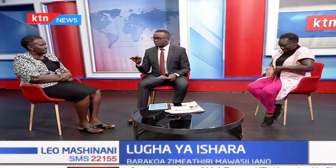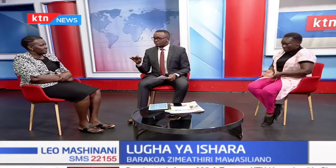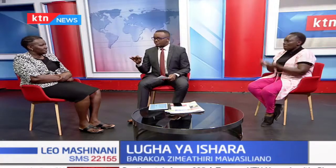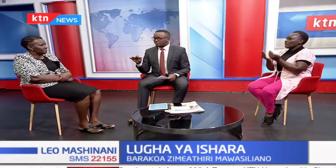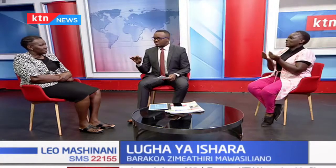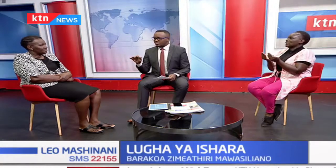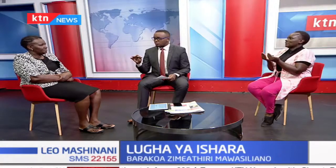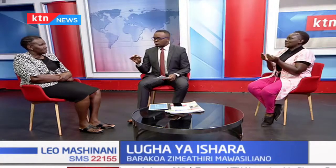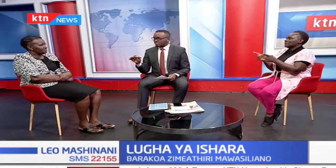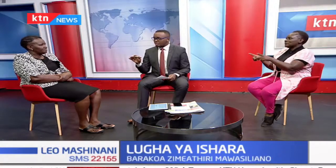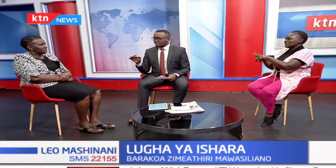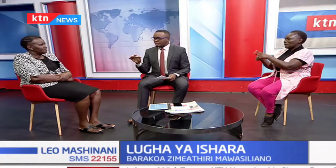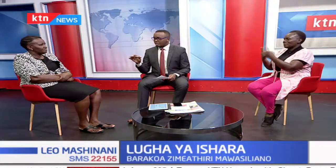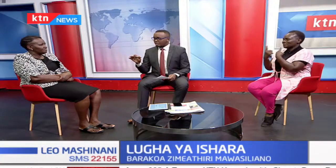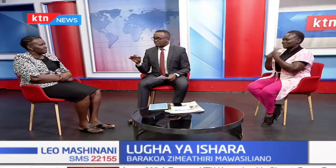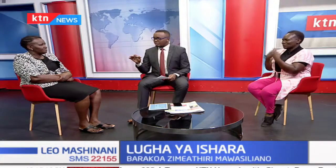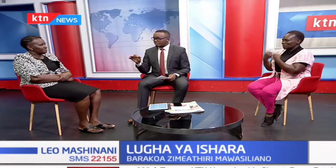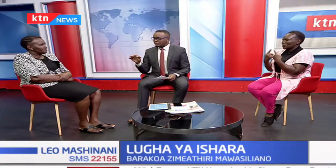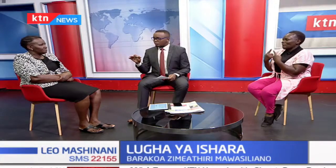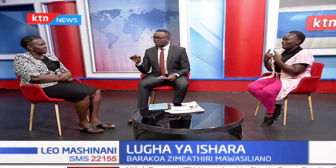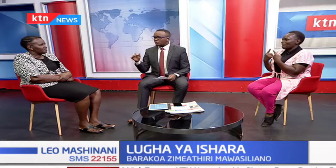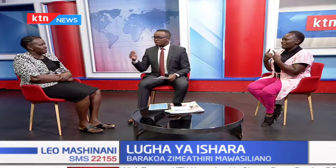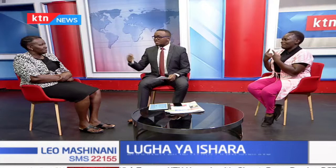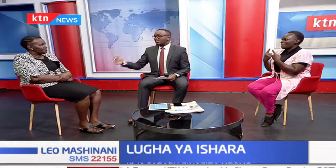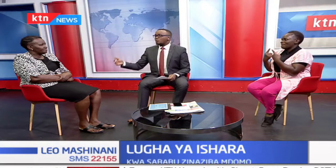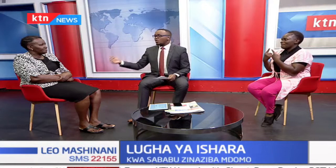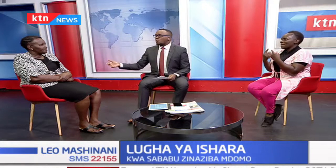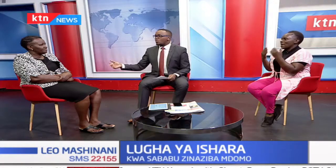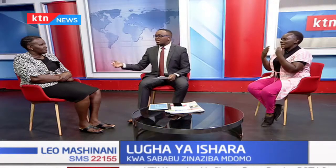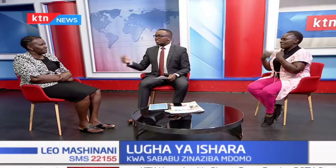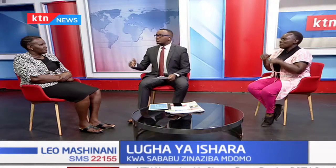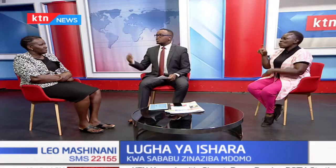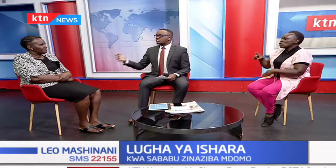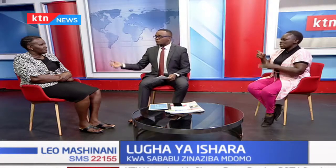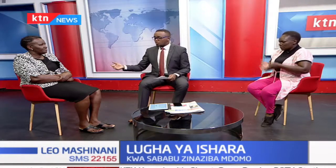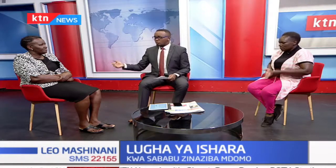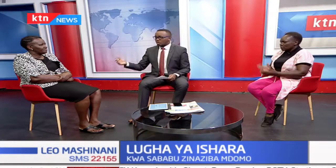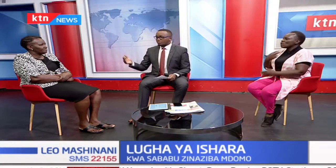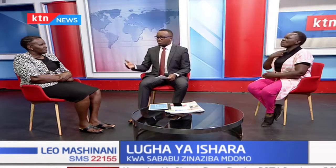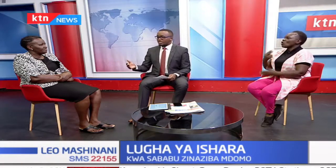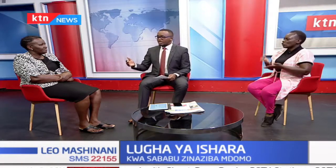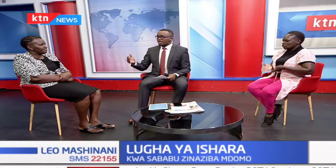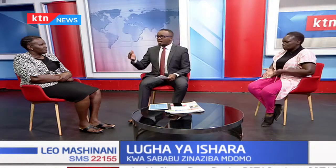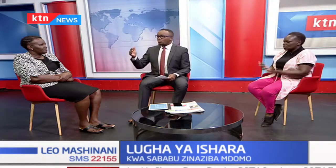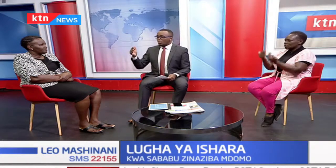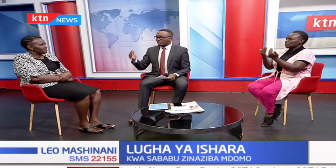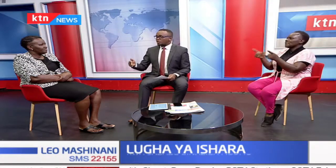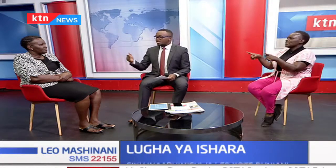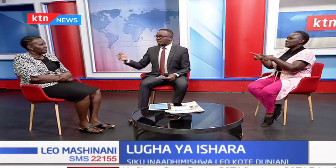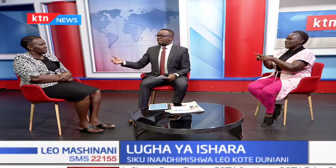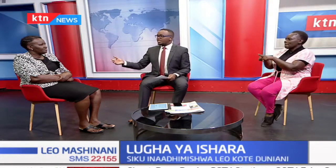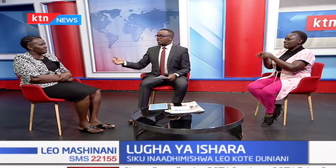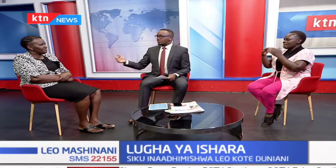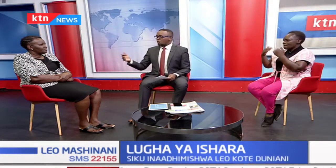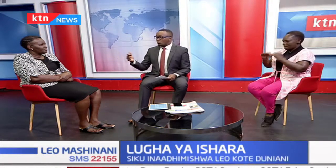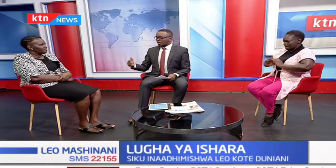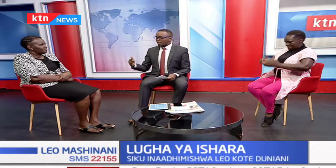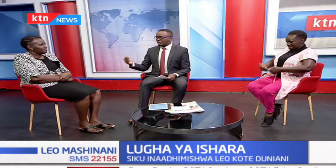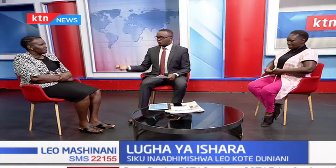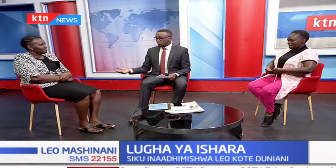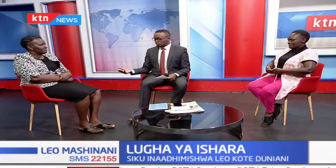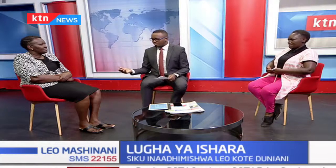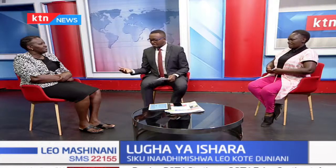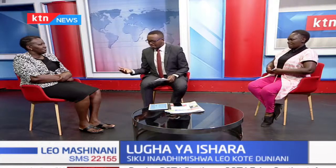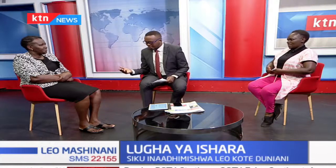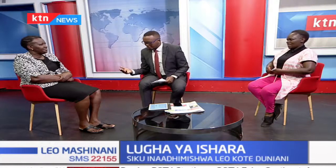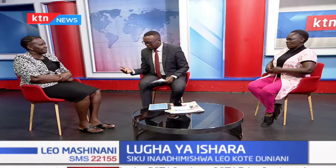kujifungua, na vile vile nazungumzia wanaohitaji wakunga na sauti za wakunga, pamoja na wanaohitaji